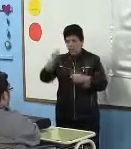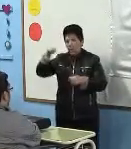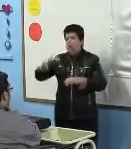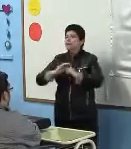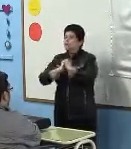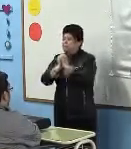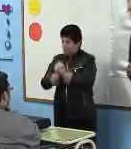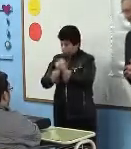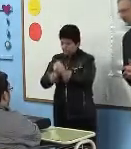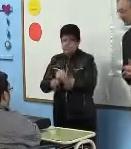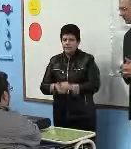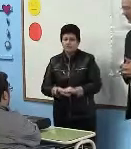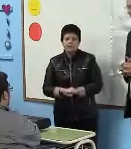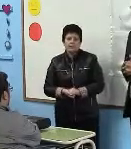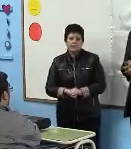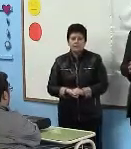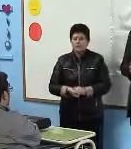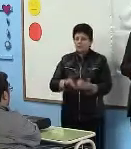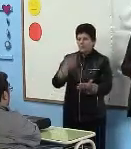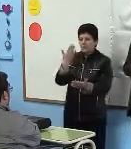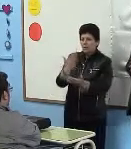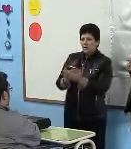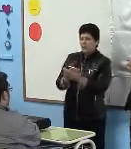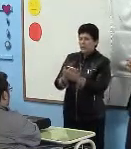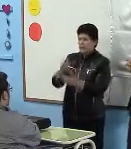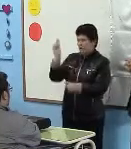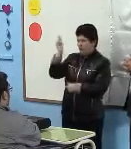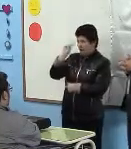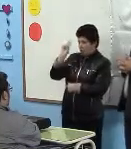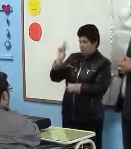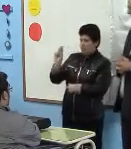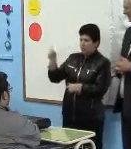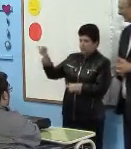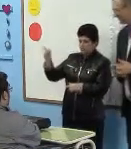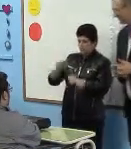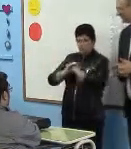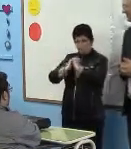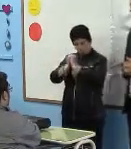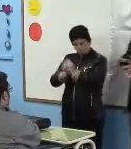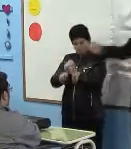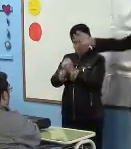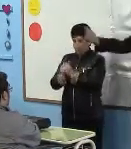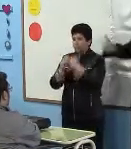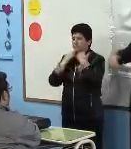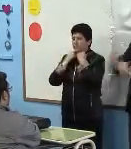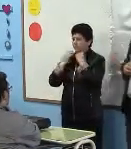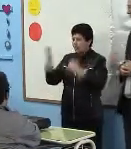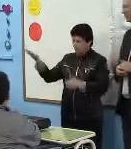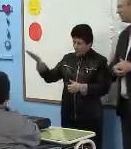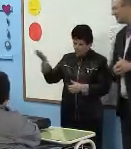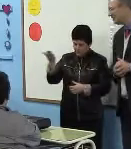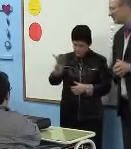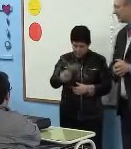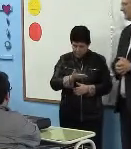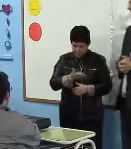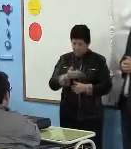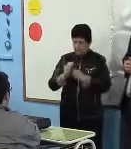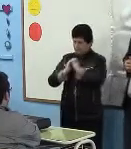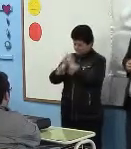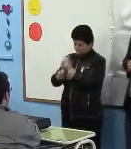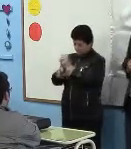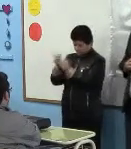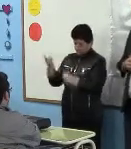Le voy a pedir a Rosana, ¿dónde estás? Ahí, ¿puedes dirigirnos la oración? ¿Te animás a pasar y a hacerlo en seña y